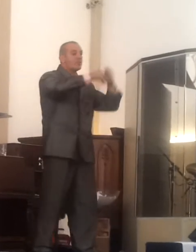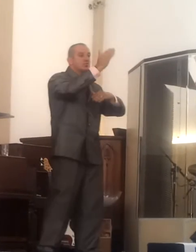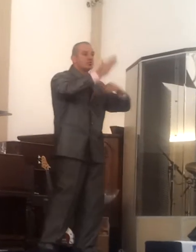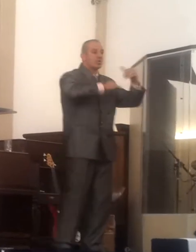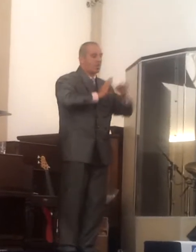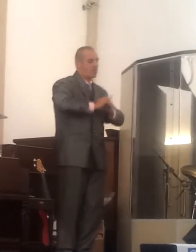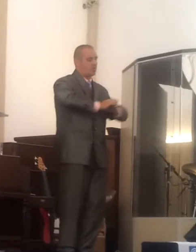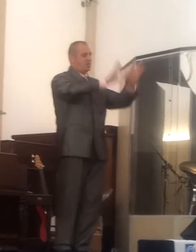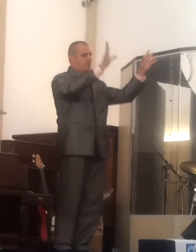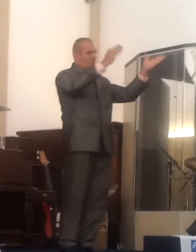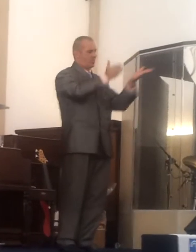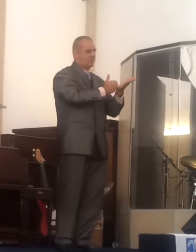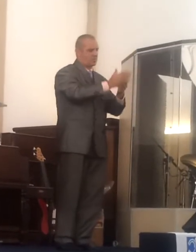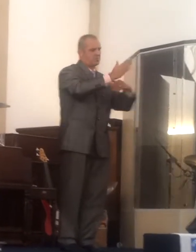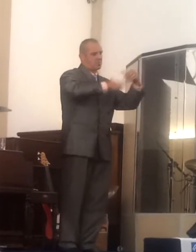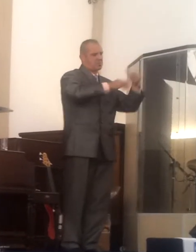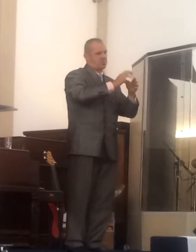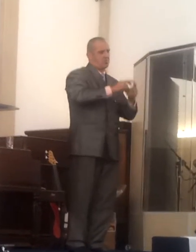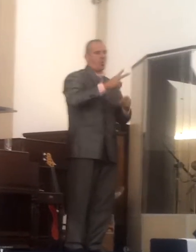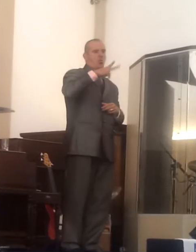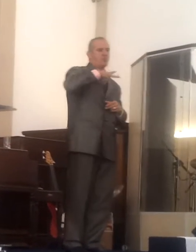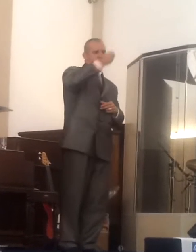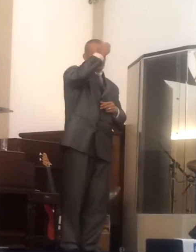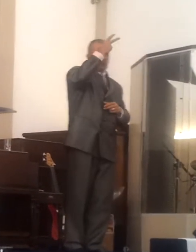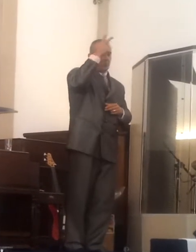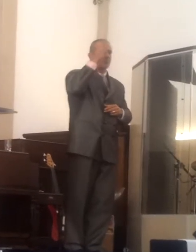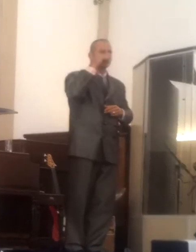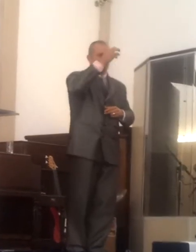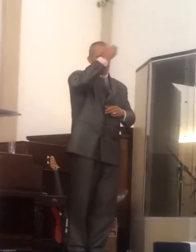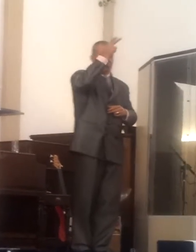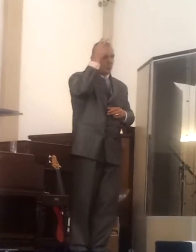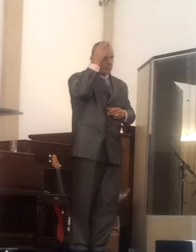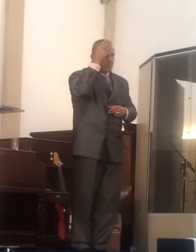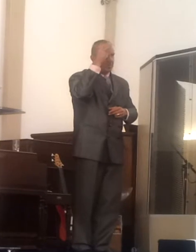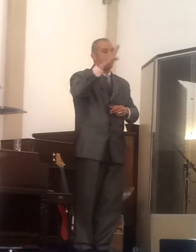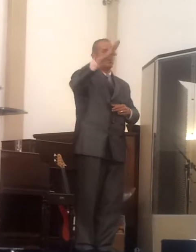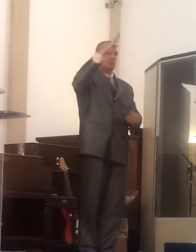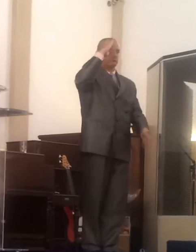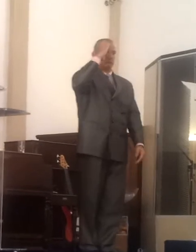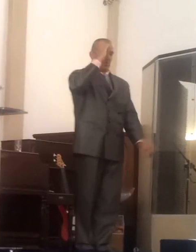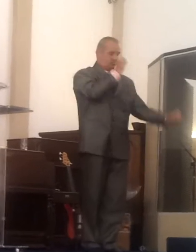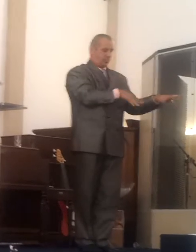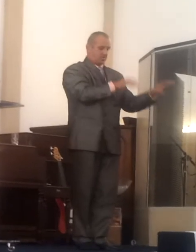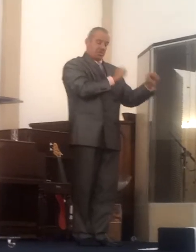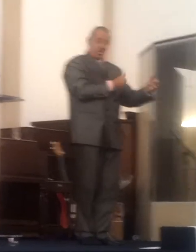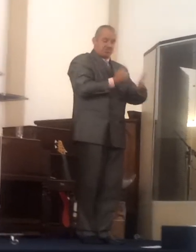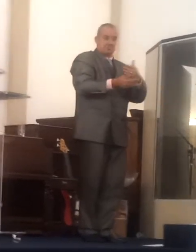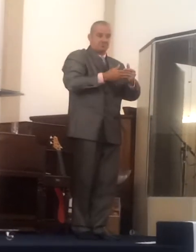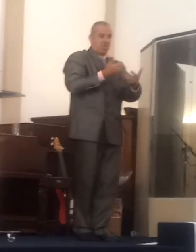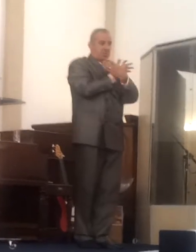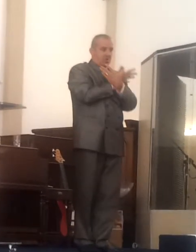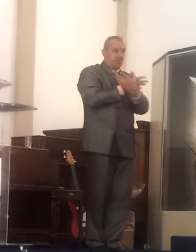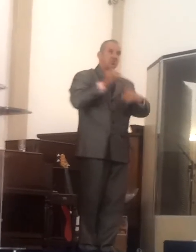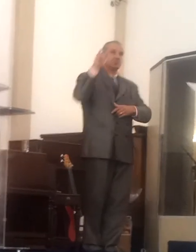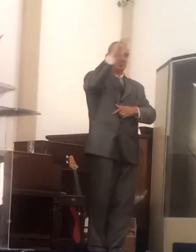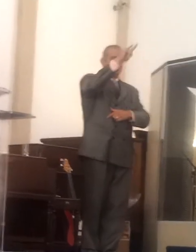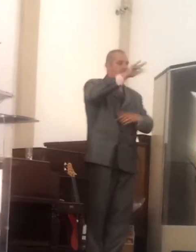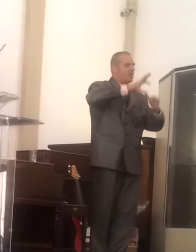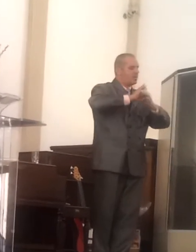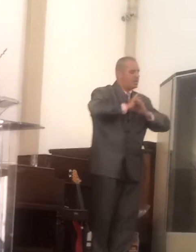um comerciante, um funcionário público, membro das Forças Armadas, alguém que esteja